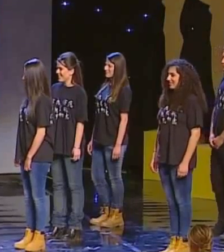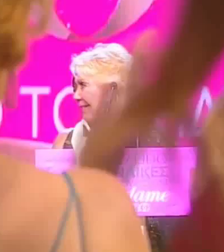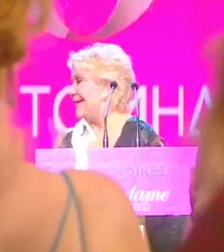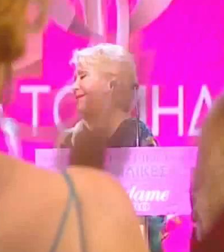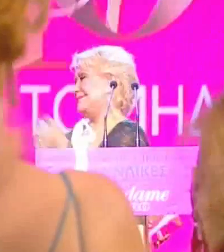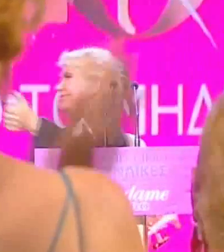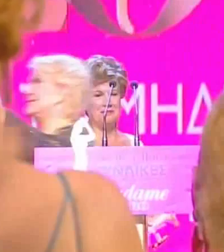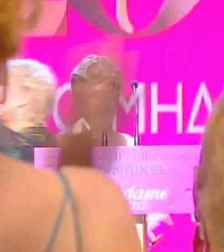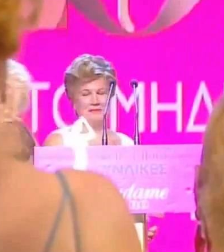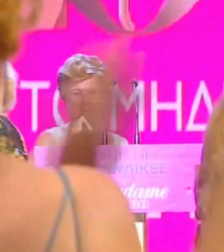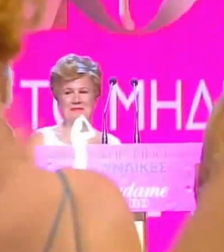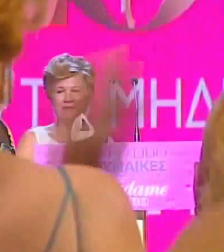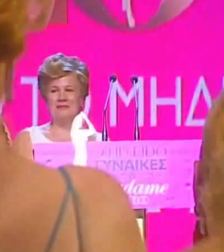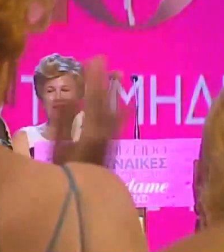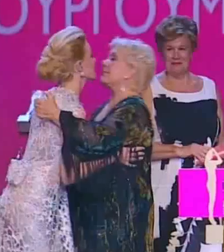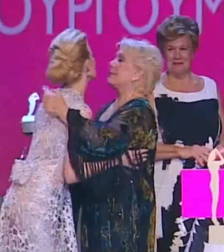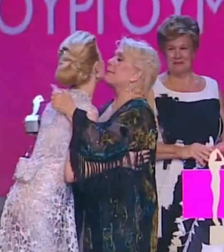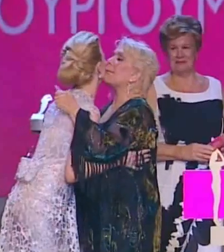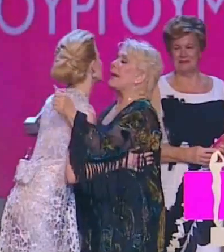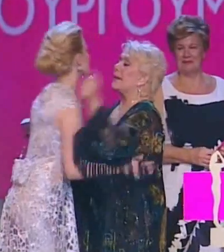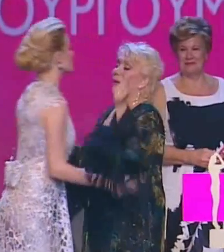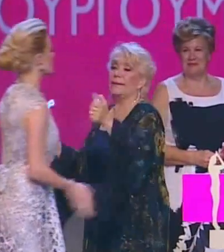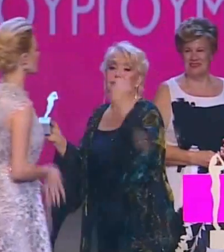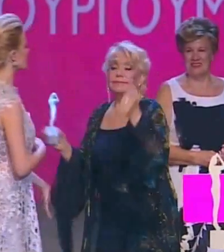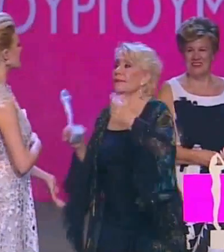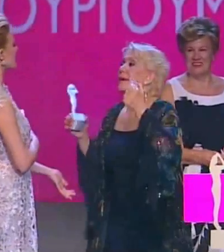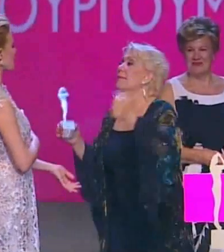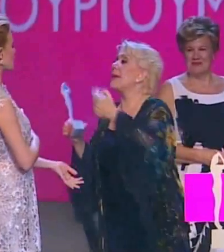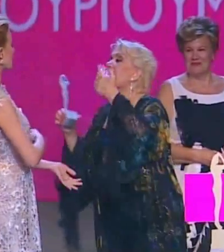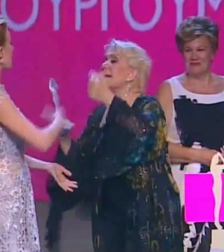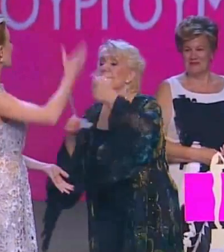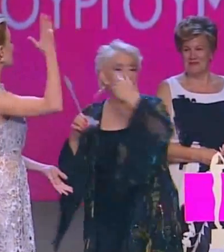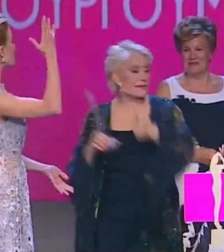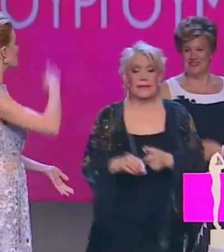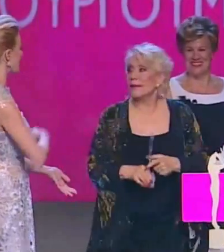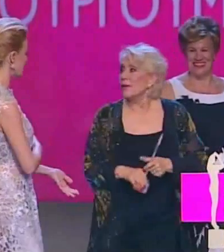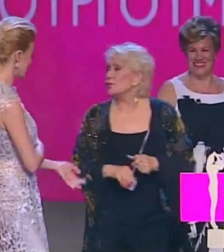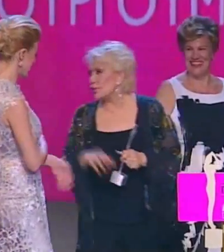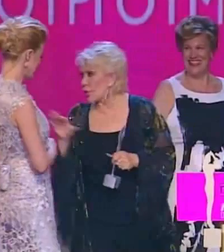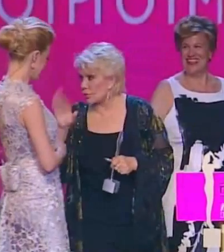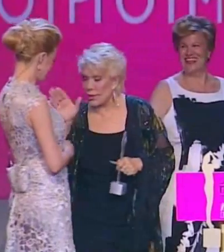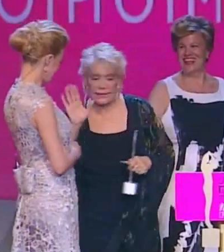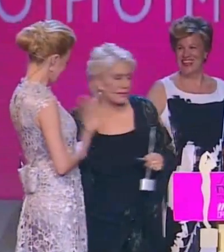Ευχαριστούμε. Σε ευχαριστούμε για όλα. Για αυτά τα υπέροχα 60 χρόνια και άλλα τόσα. Του χρόνου έχεις.